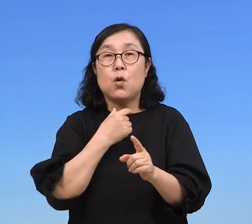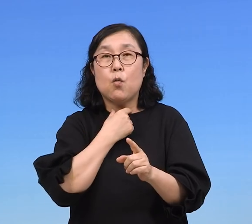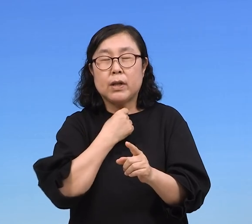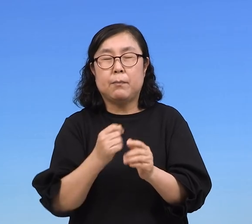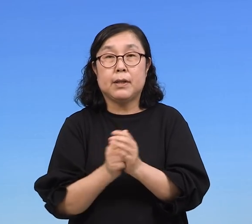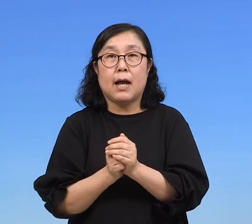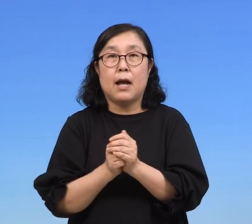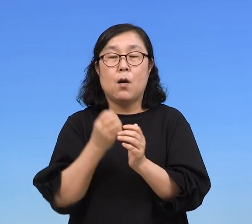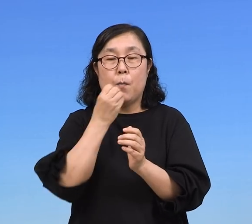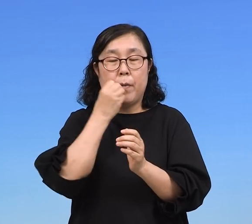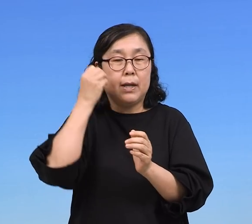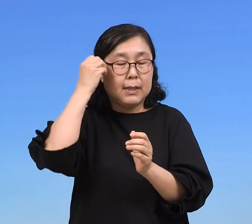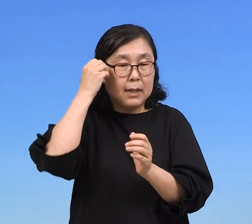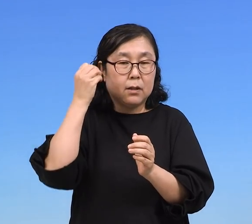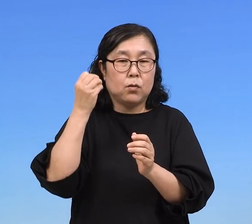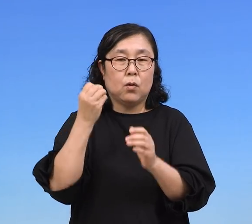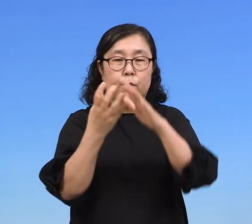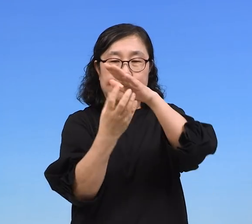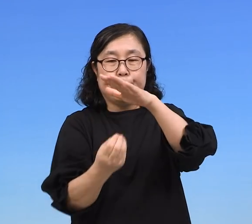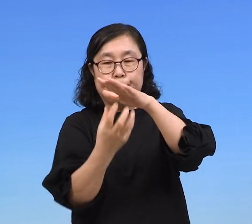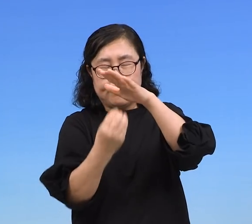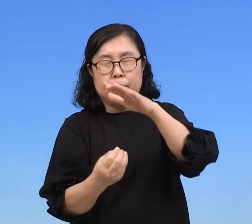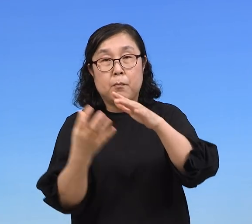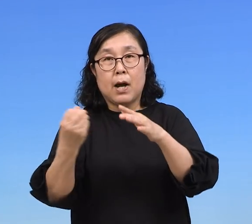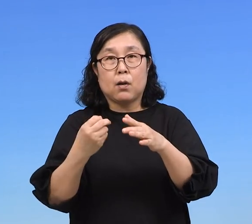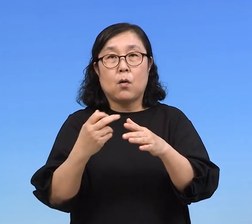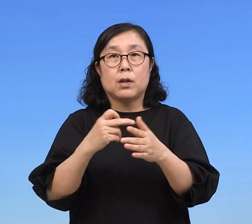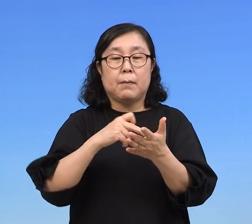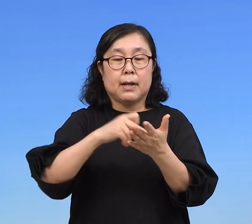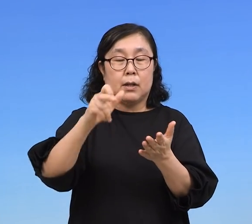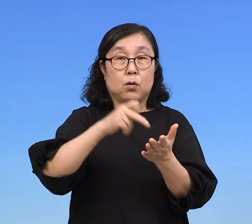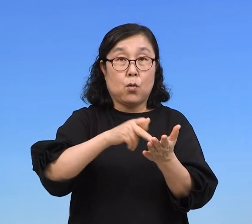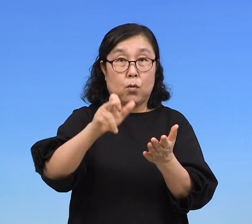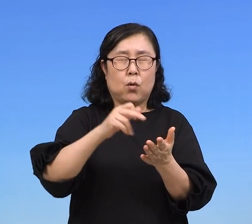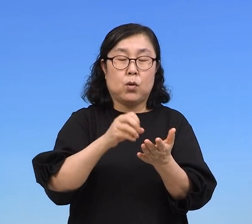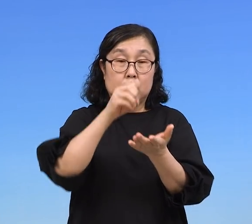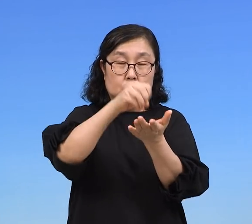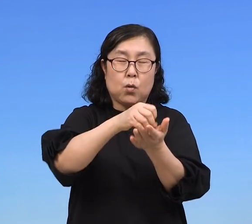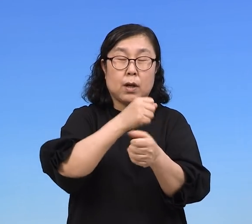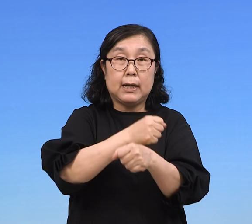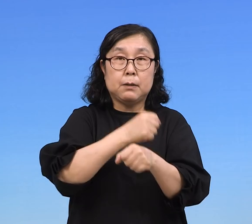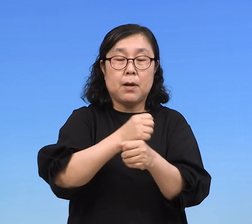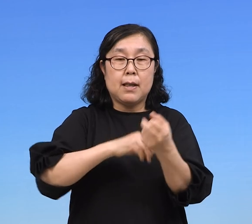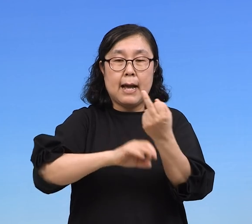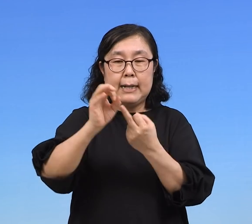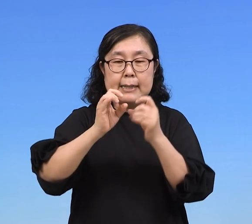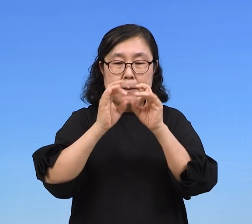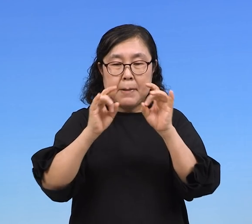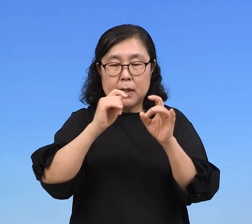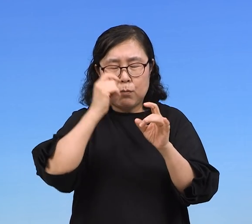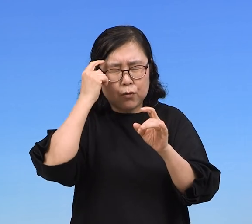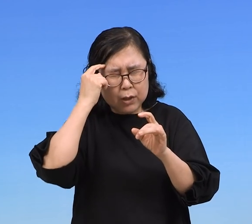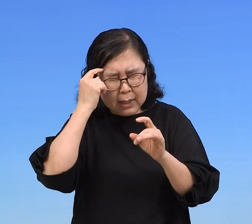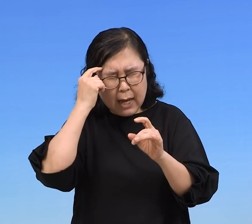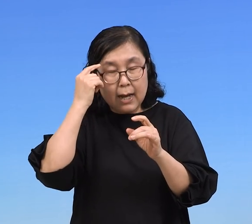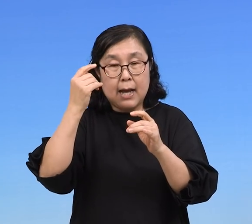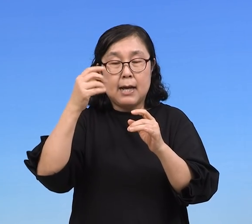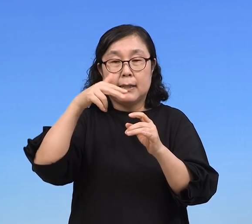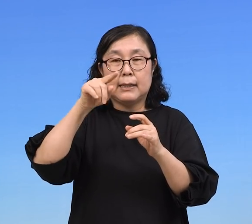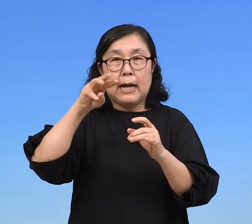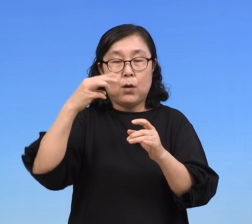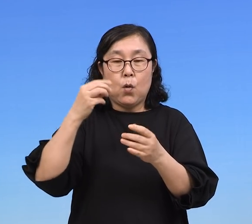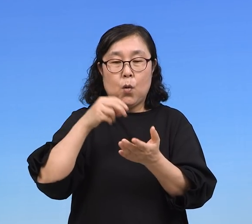이제 홈페이지 오셔서도 자료를 다운받으시고요, 카카오톡으로 등록을 하시면 아침마다 묵상할